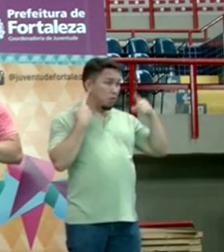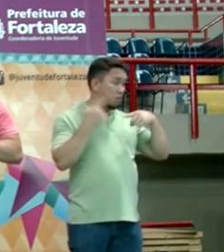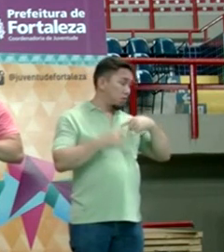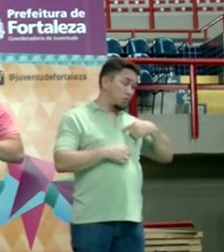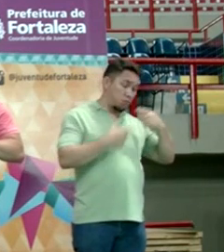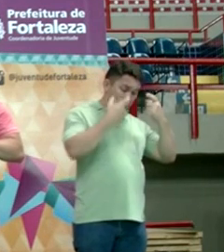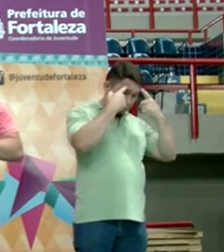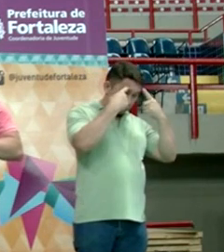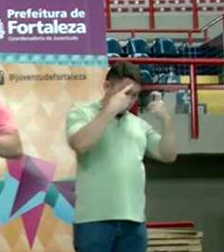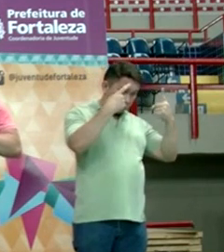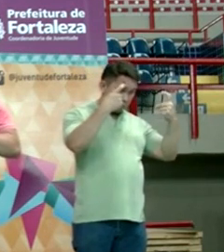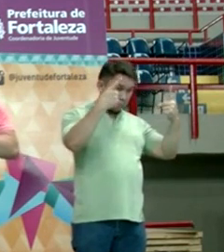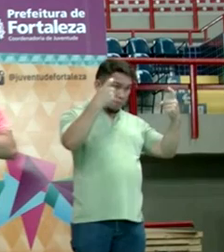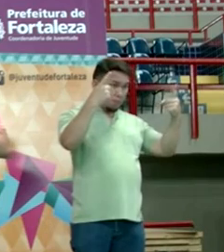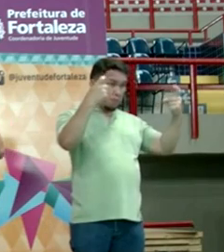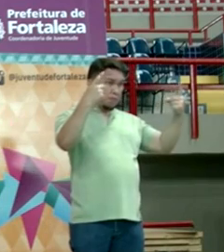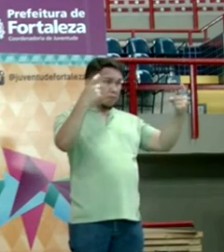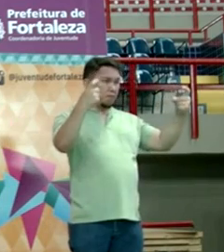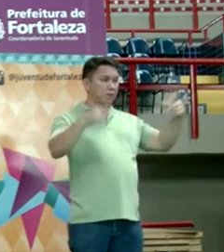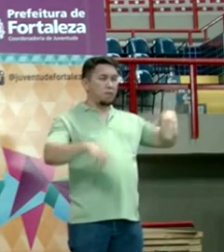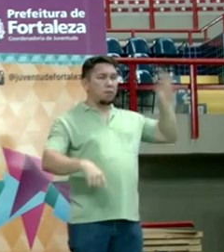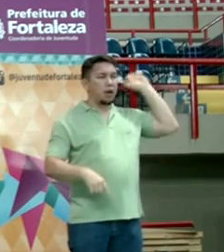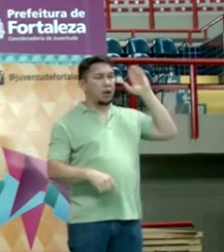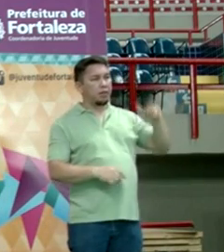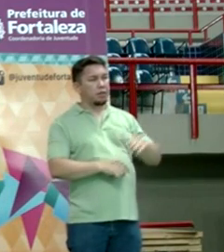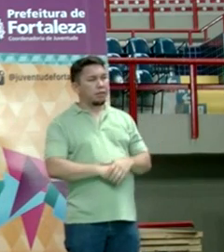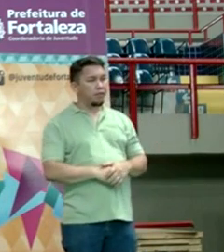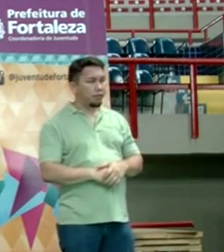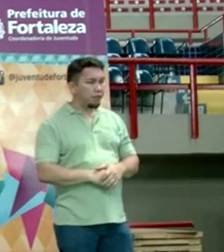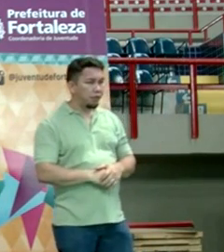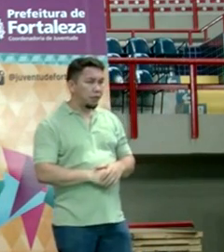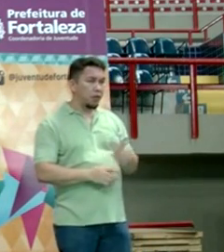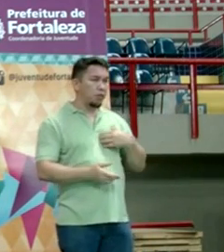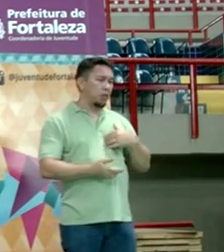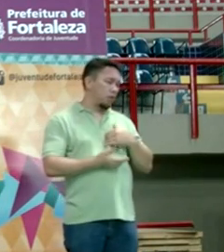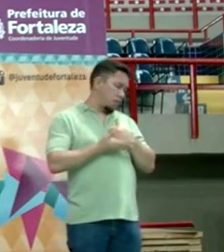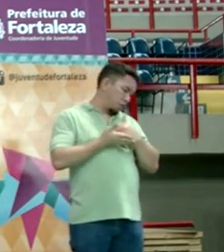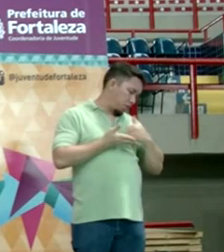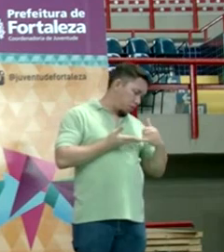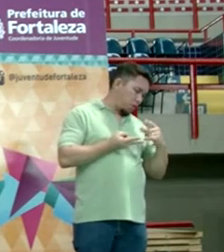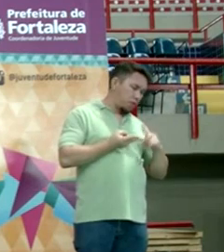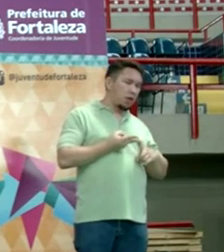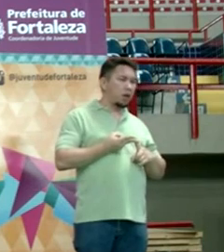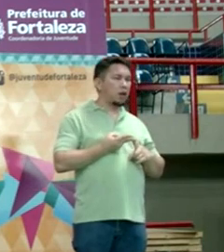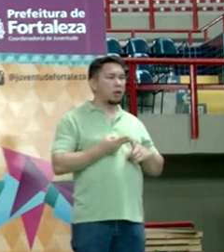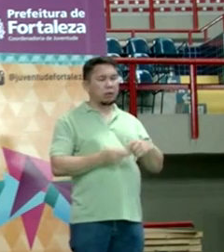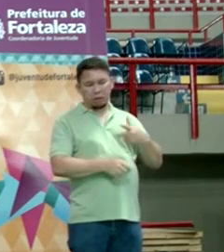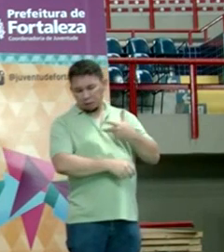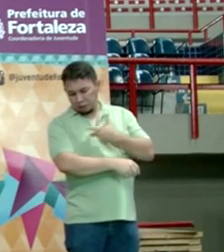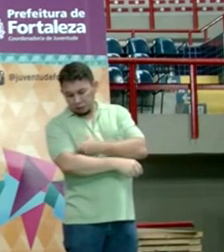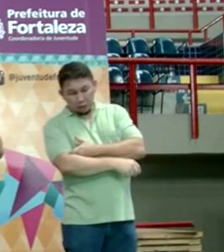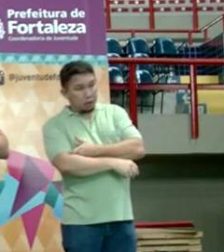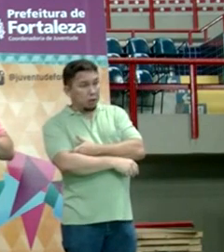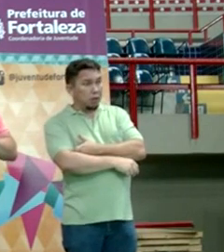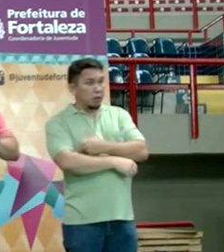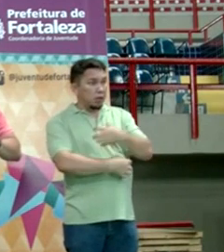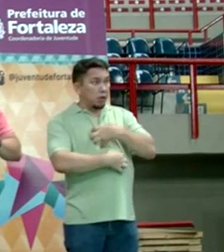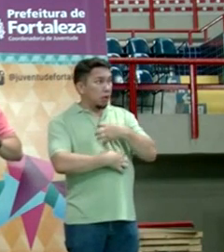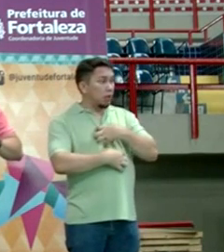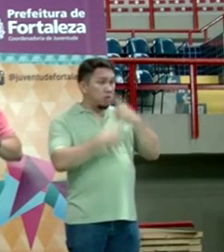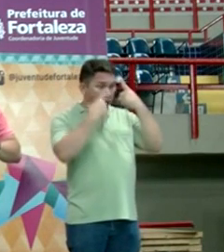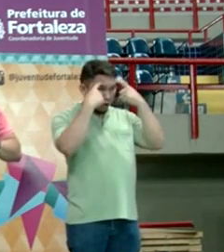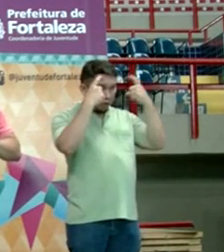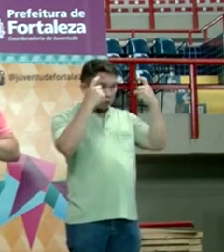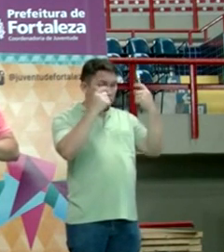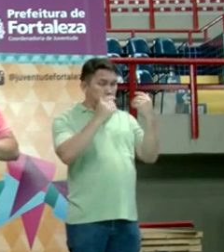mais violentos do que um soldado já normalmente numa guerra é. Porque usar cocaína, heroína, é uma droga que é um estimulante de